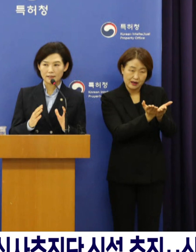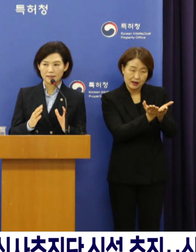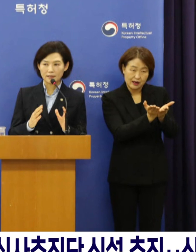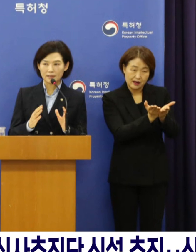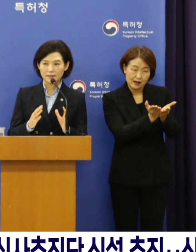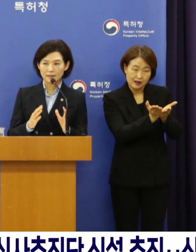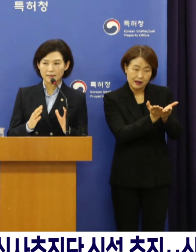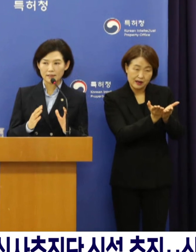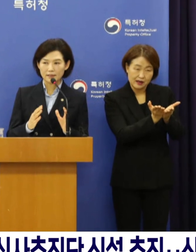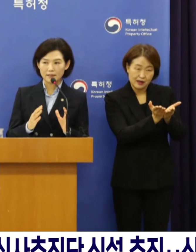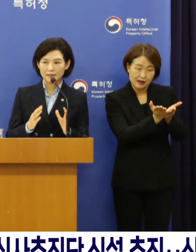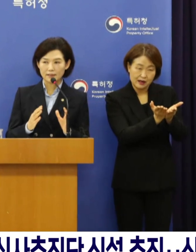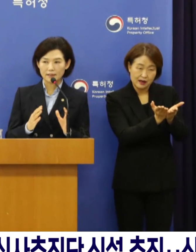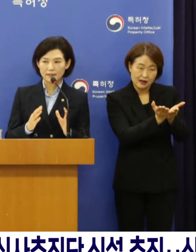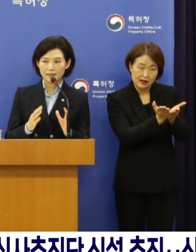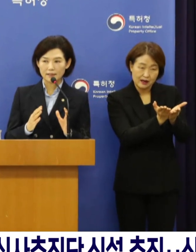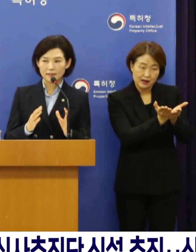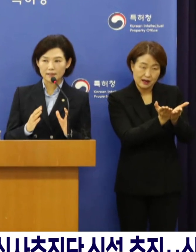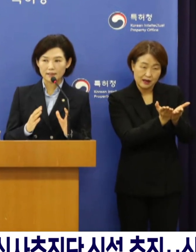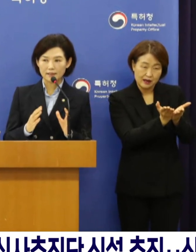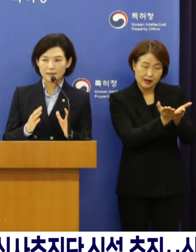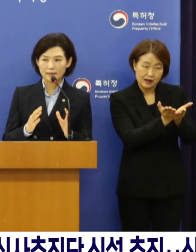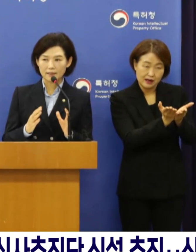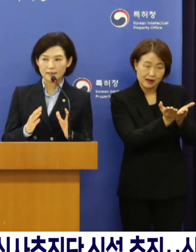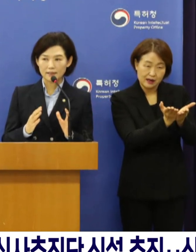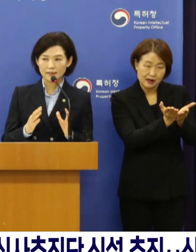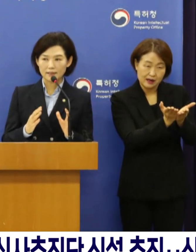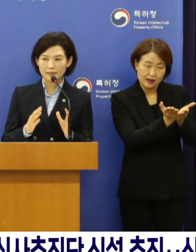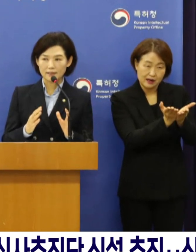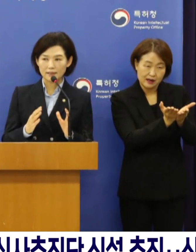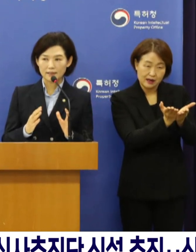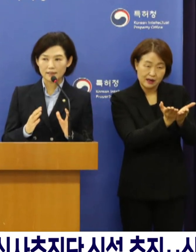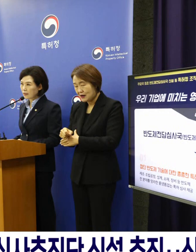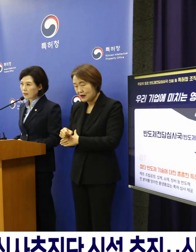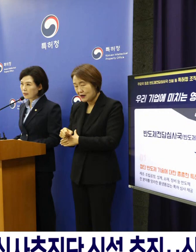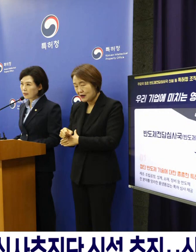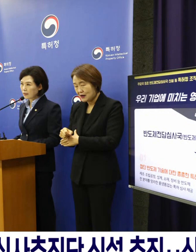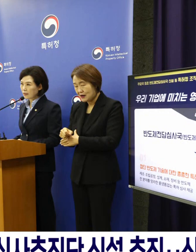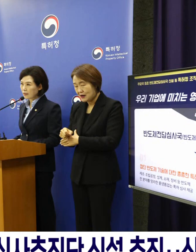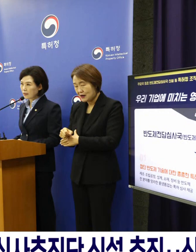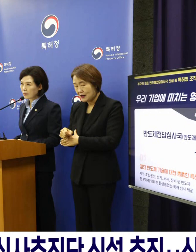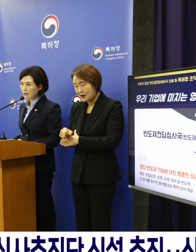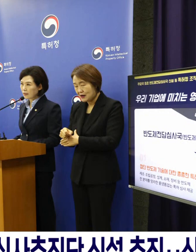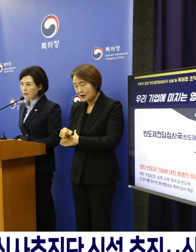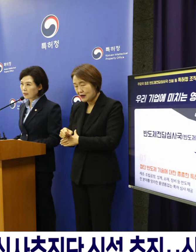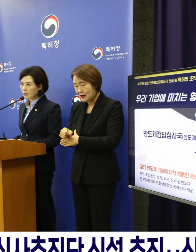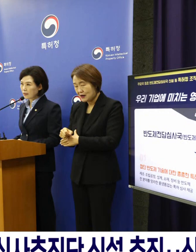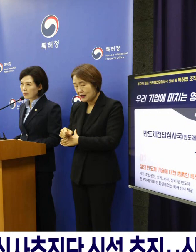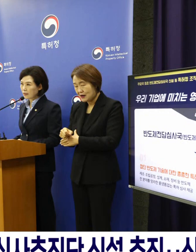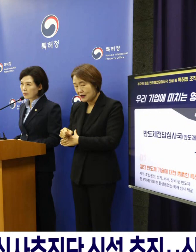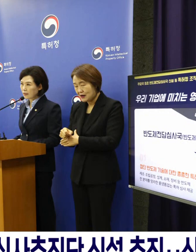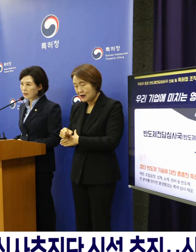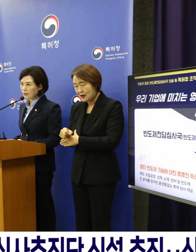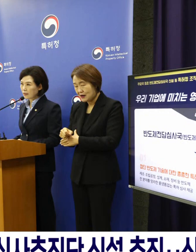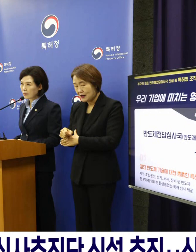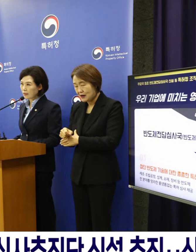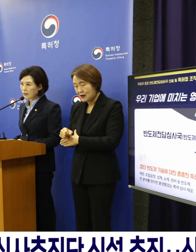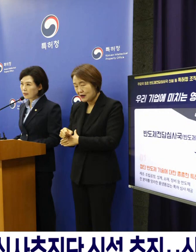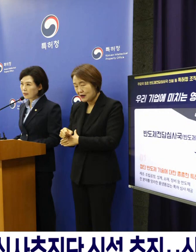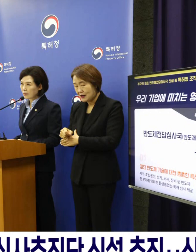직제 개정안이 국무회의를 통과했다고 밝혔습니다 이에 따라 오는 11일부터 특허청 내심사국은